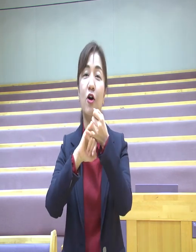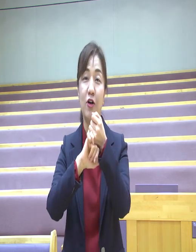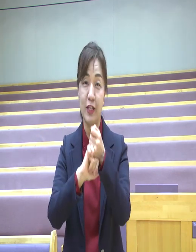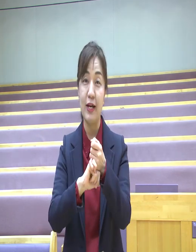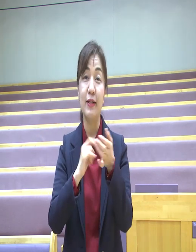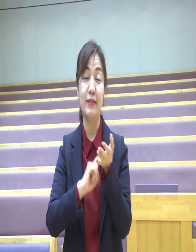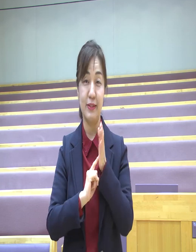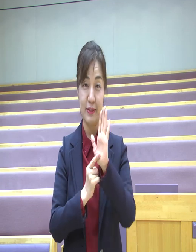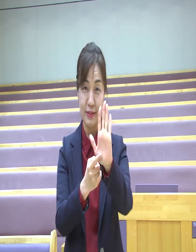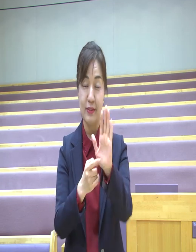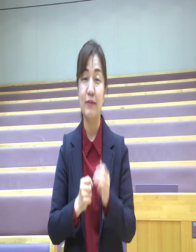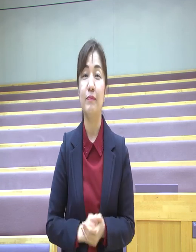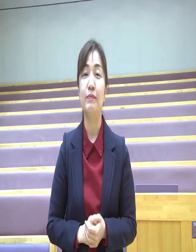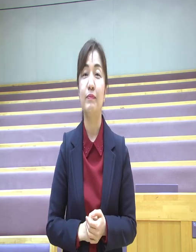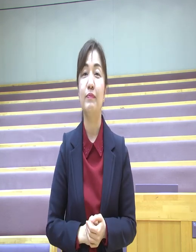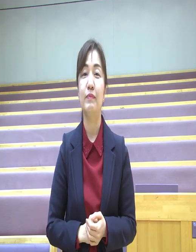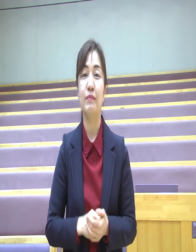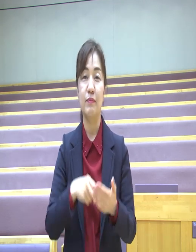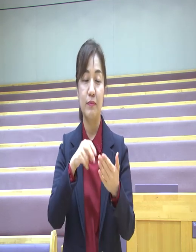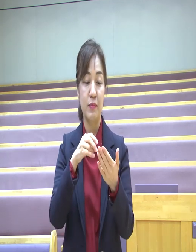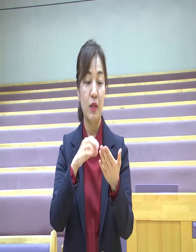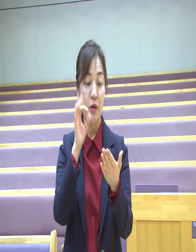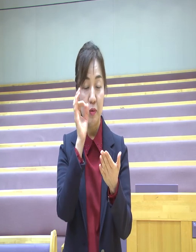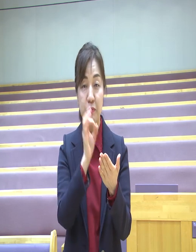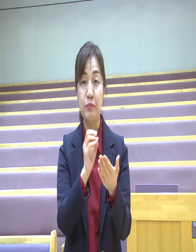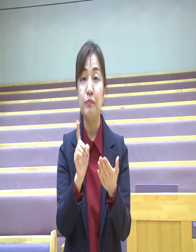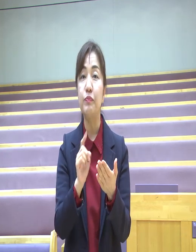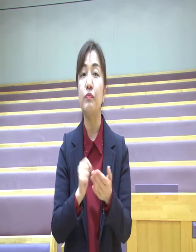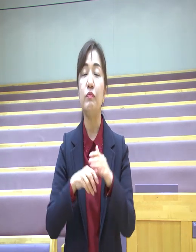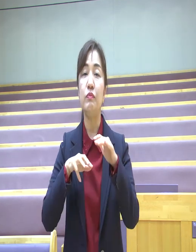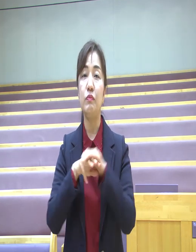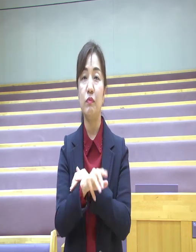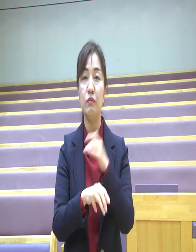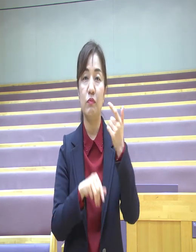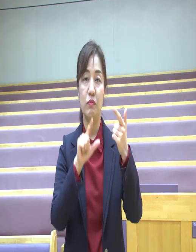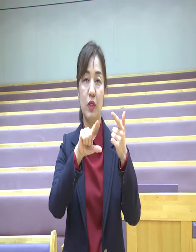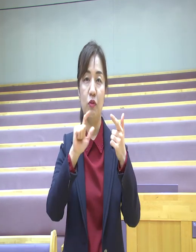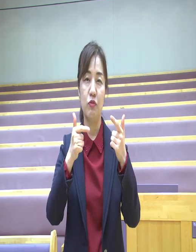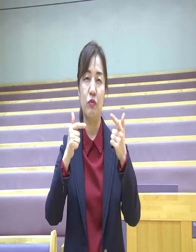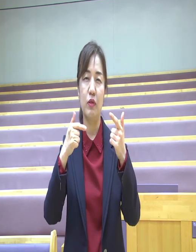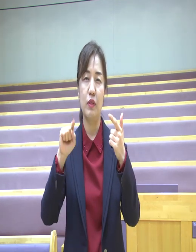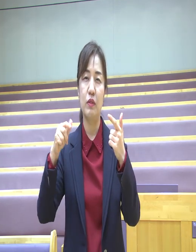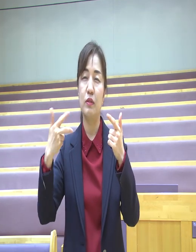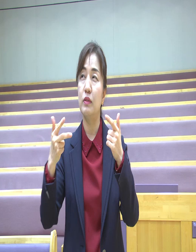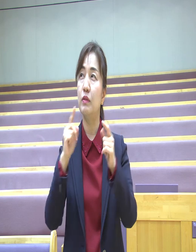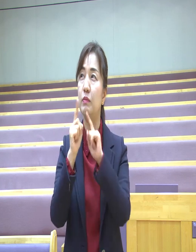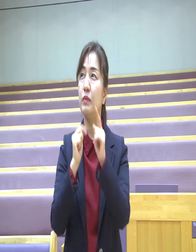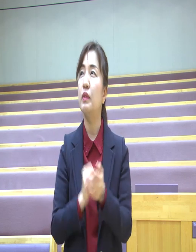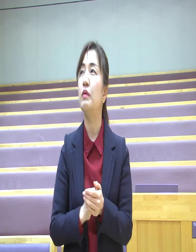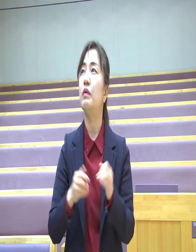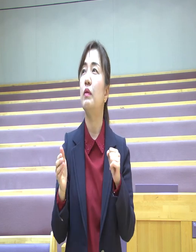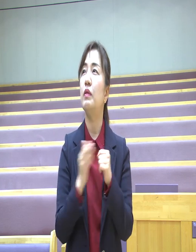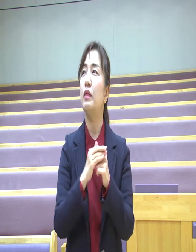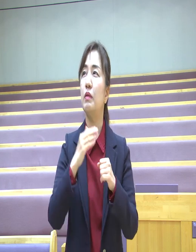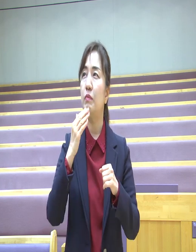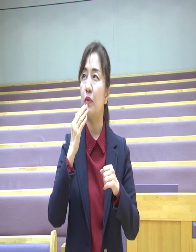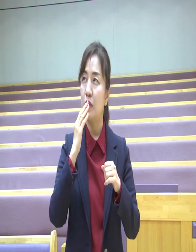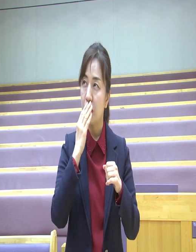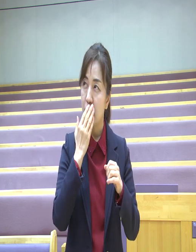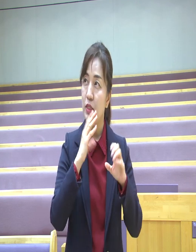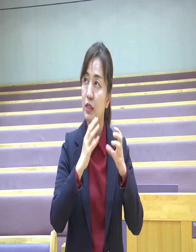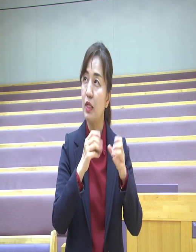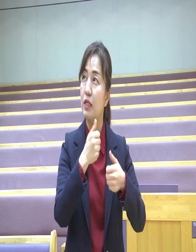언약을 상징하였습니다. 우리 한번 본문을 찾아보겠는데요. 출애굽기 6장 6절에서 7절입니다.